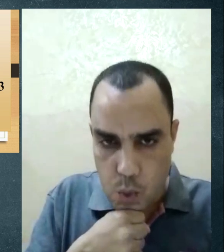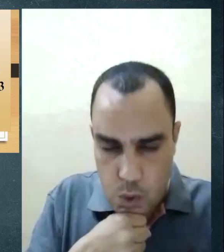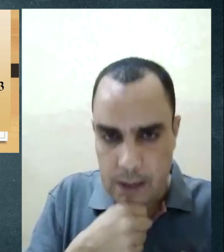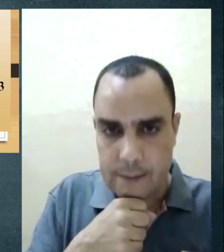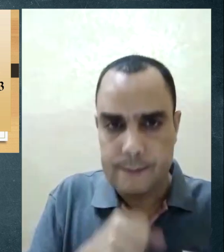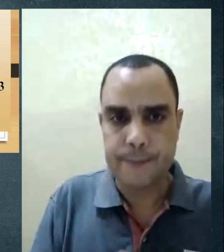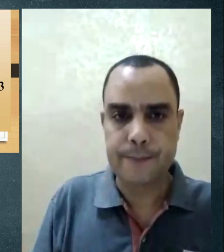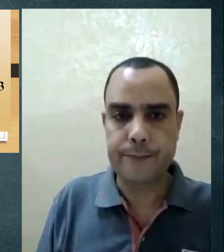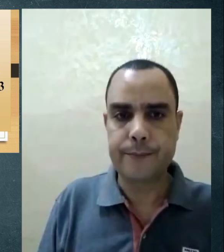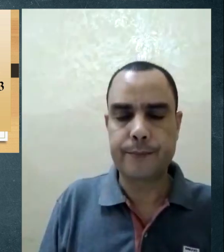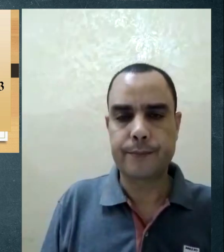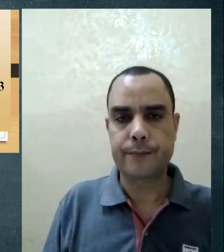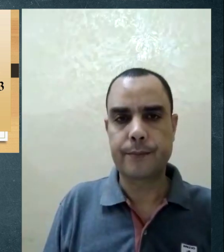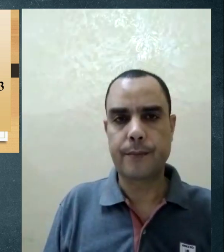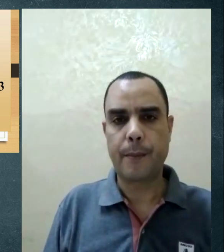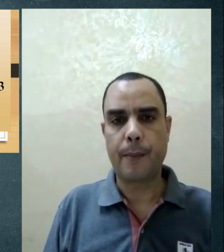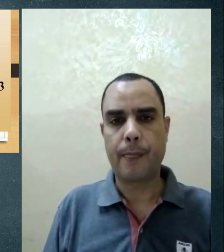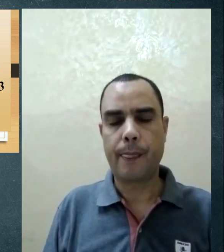والكهولة.